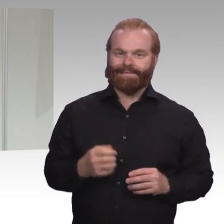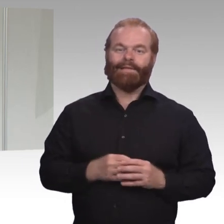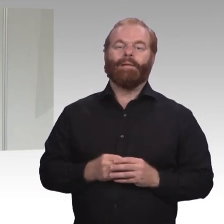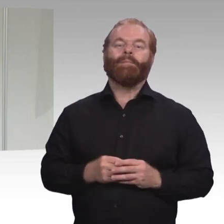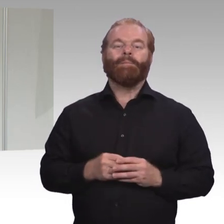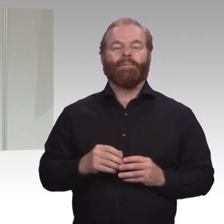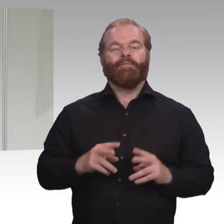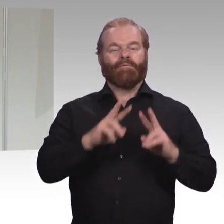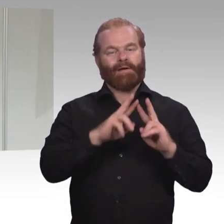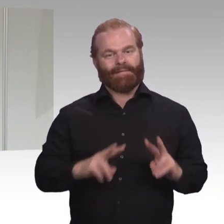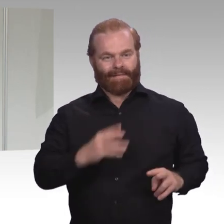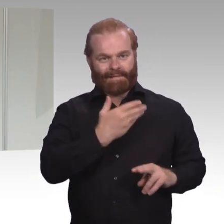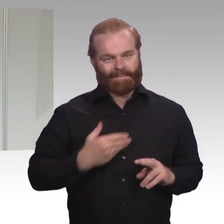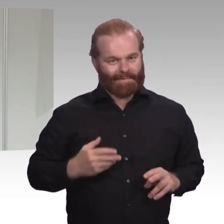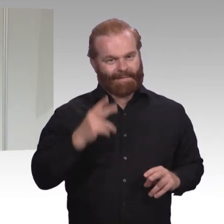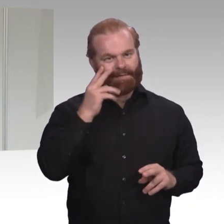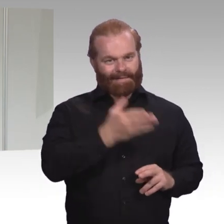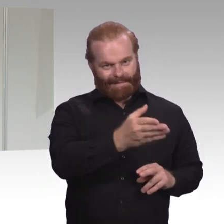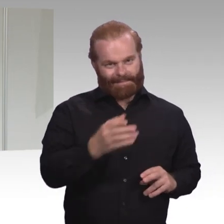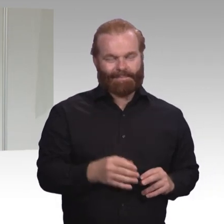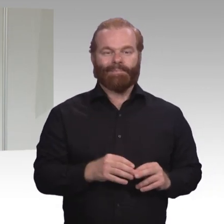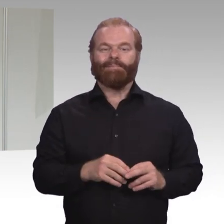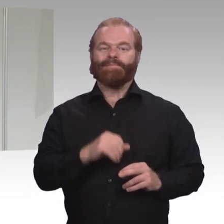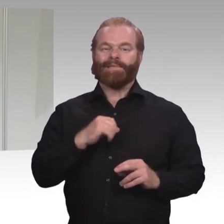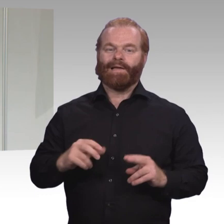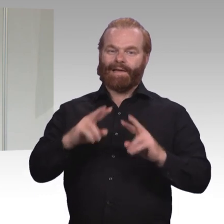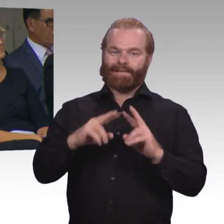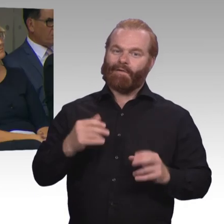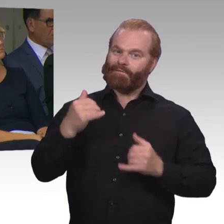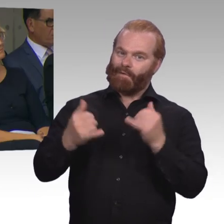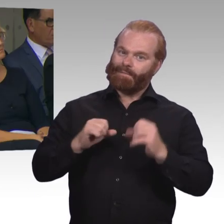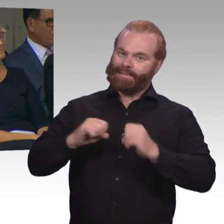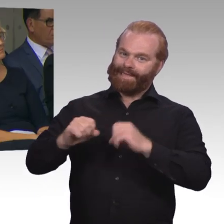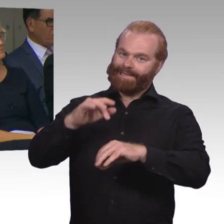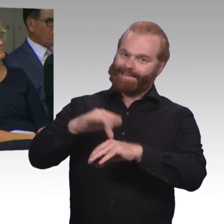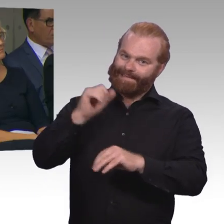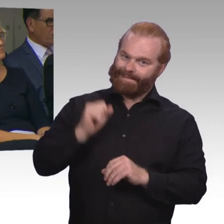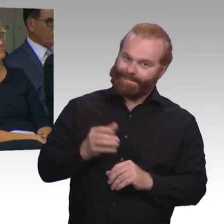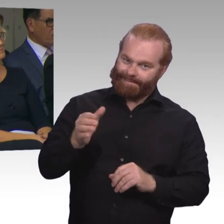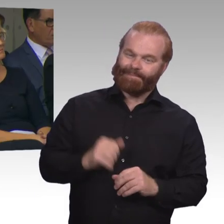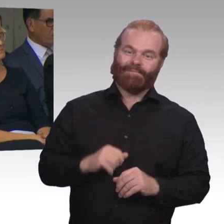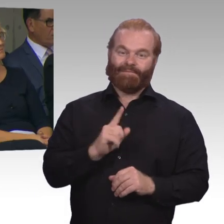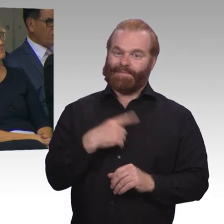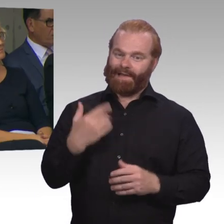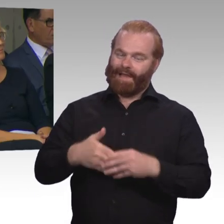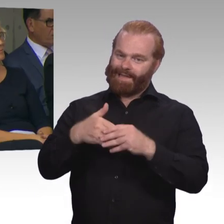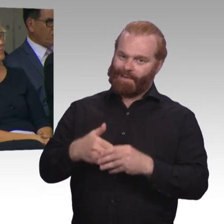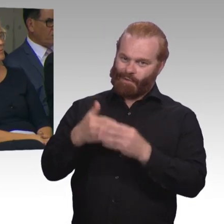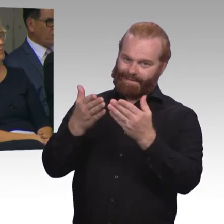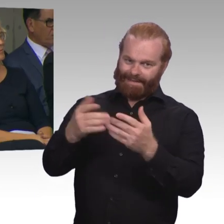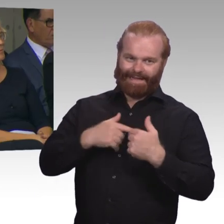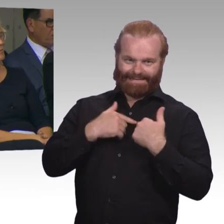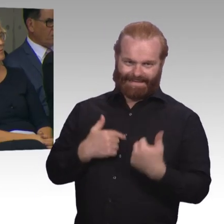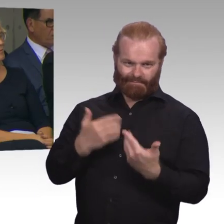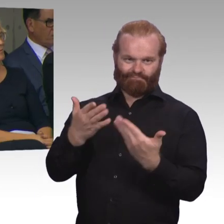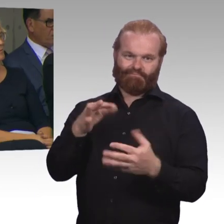Ihnen herzlich zur Wahl, und wir werden als konstruktive Opposition an Ihrer Seite stehen. Für uns übrigens, Herr Wadephul,